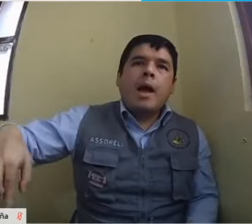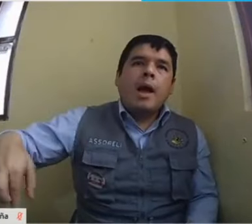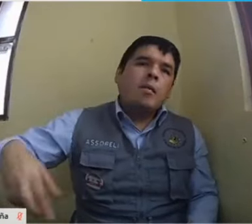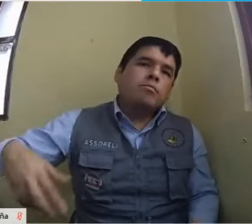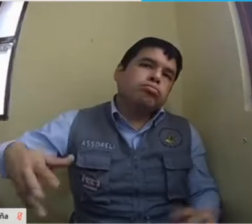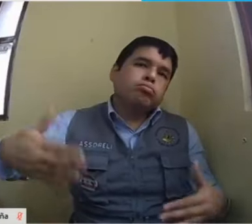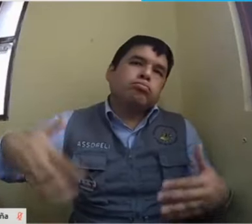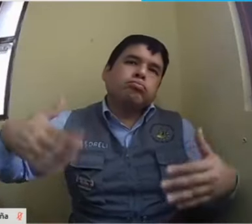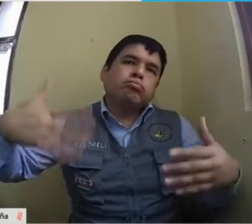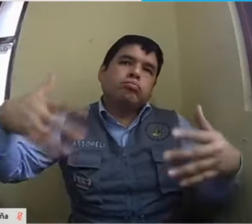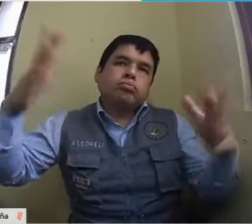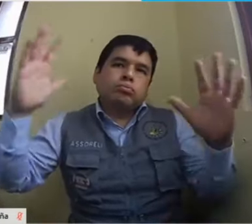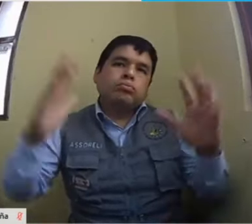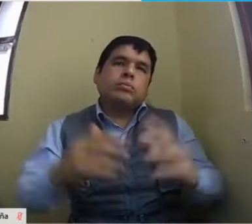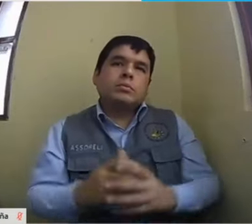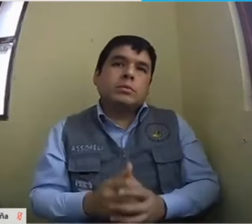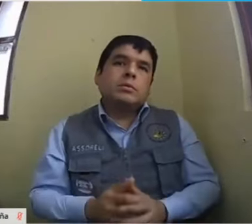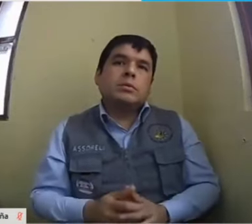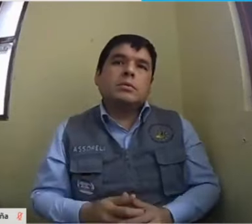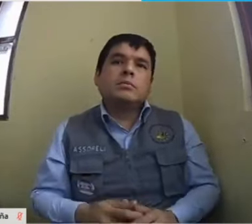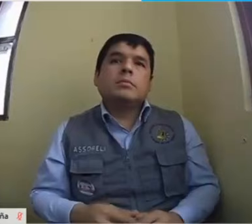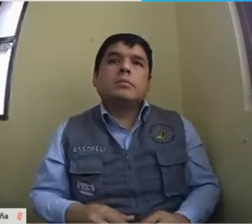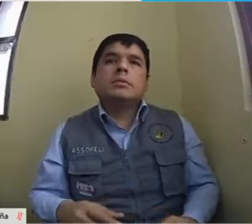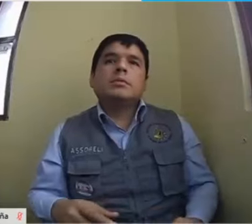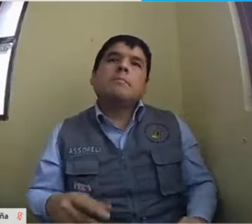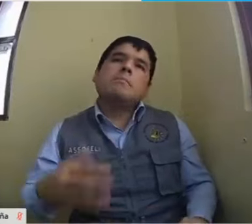la mejilla y la P moviéndose.